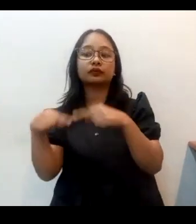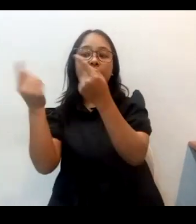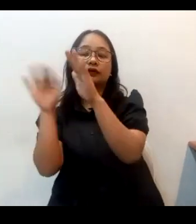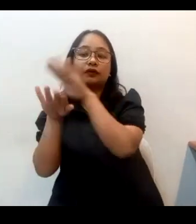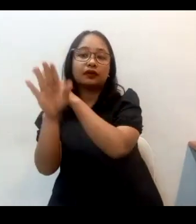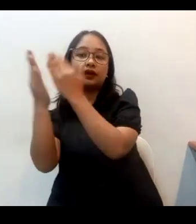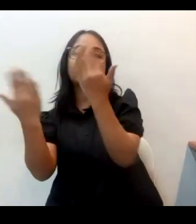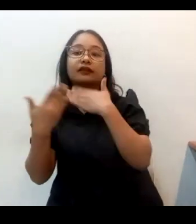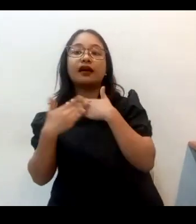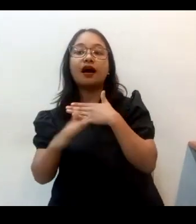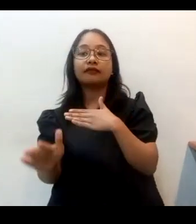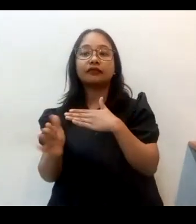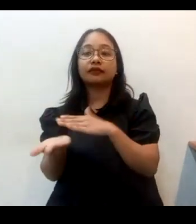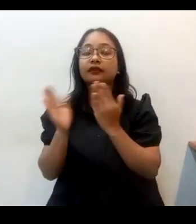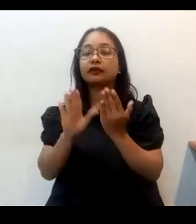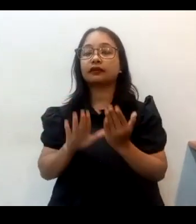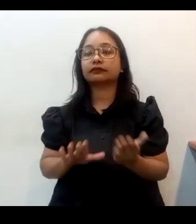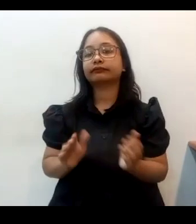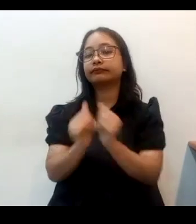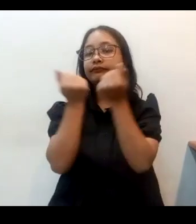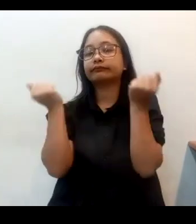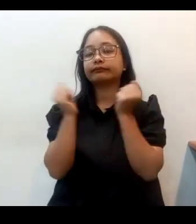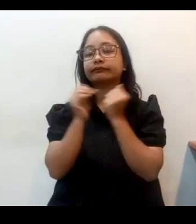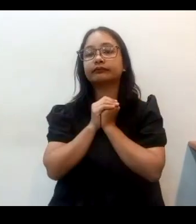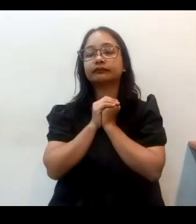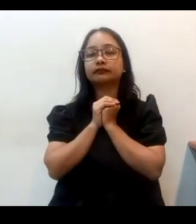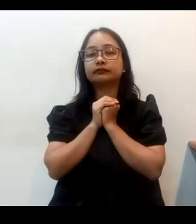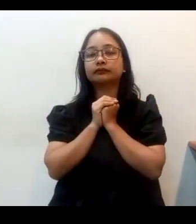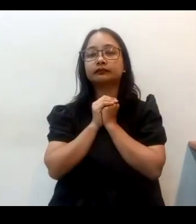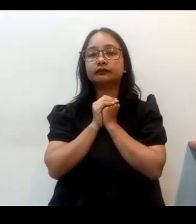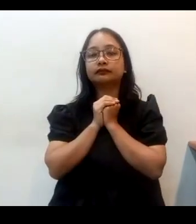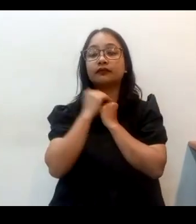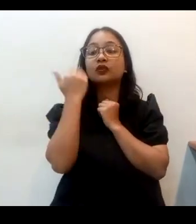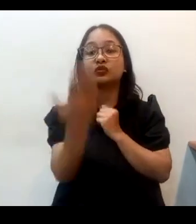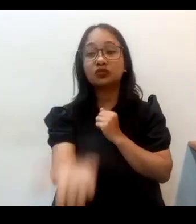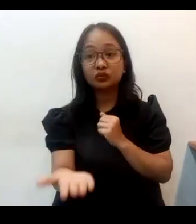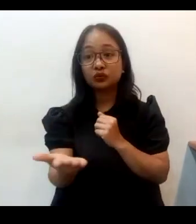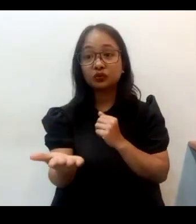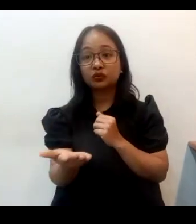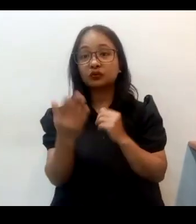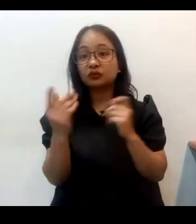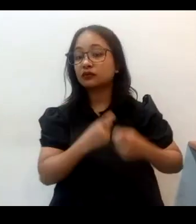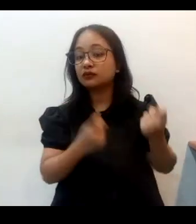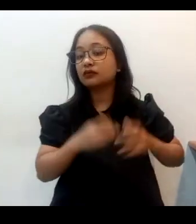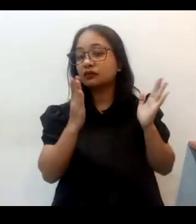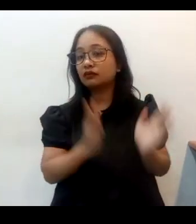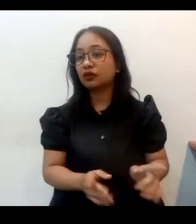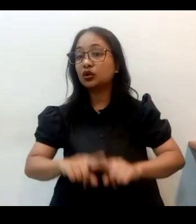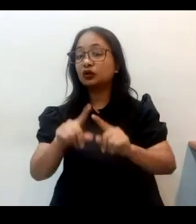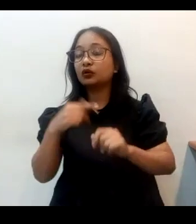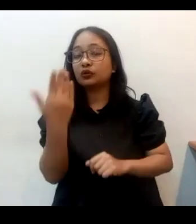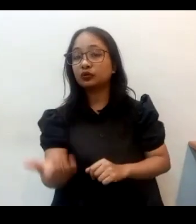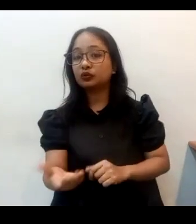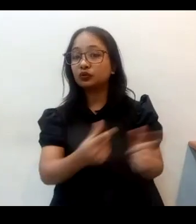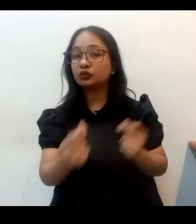natin, paano ka makakasigurado makakapasok ka sa langit pagkatapos mo mamatay? You also a sinner. You commit sin. Then how can you